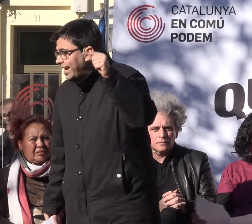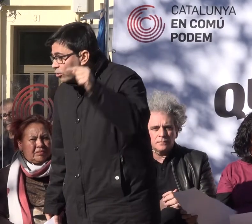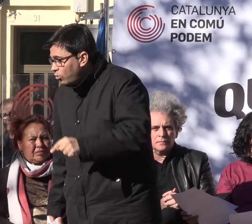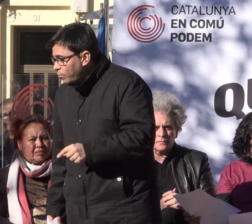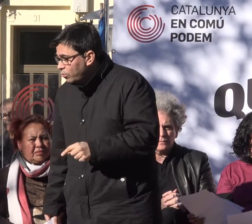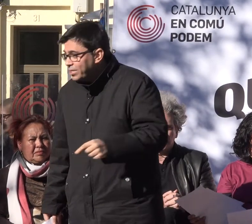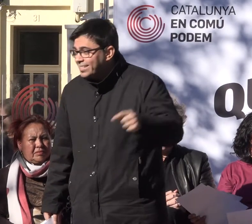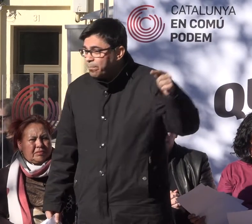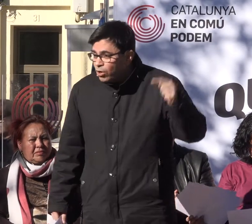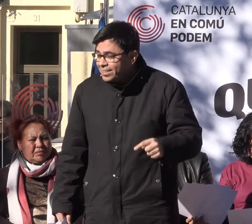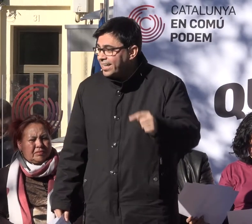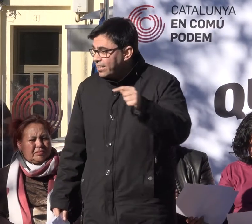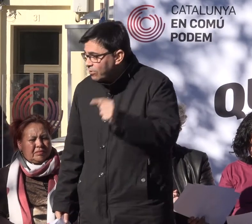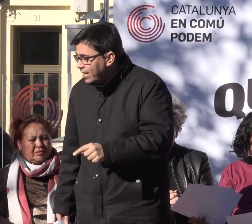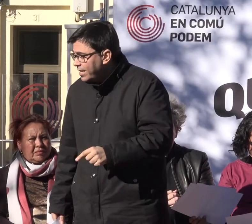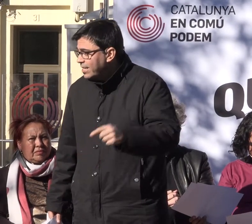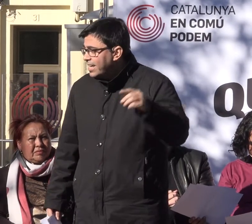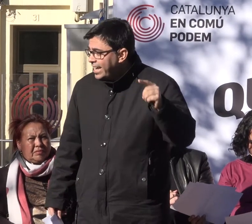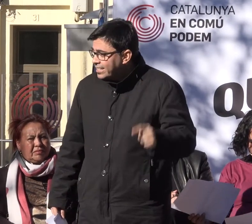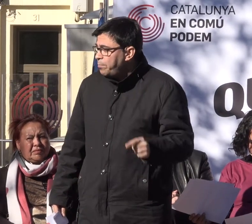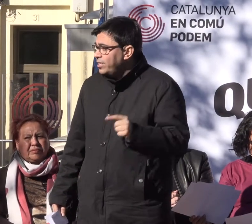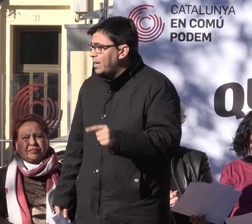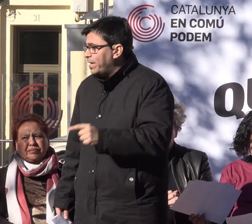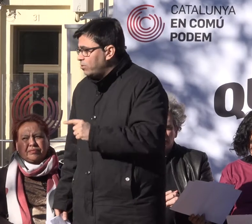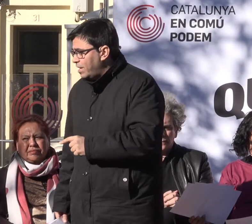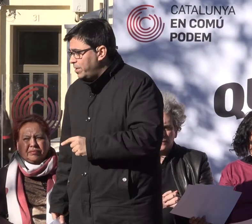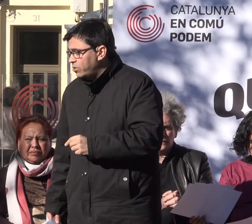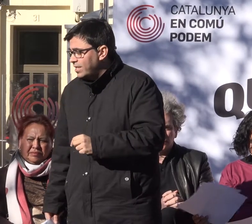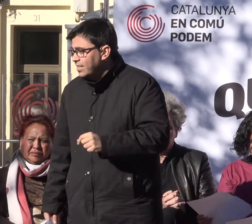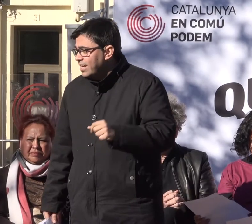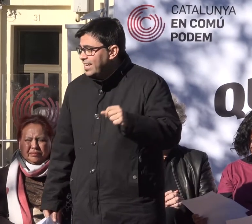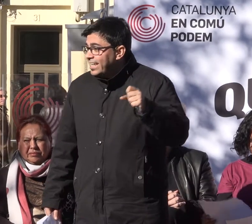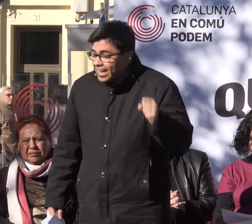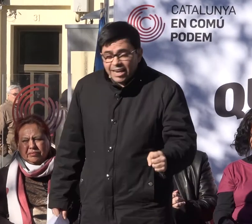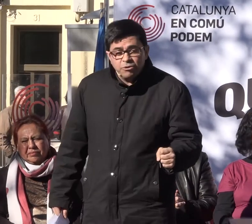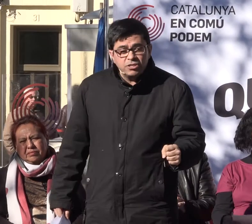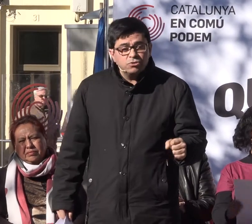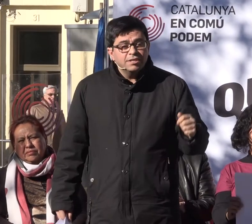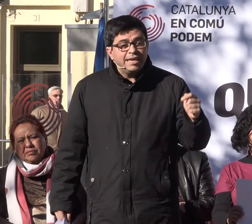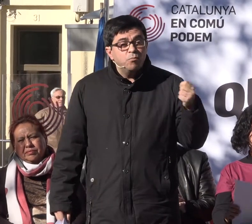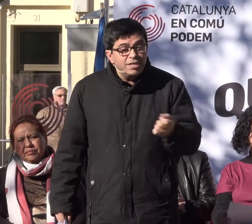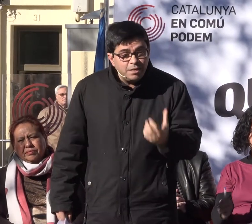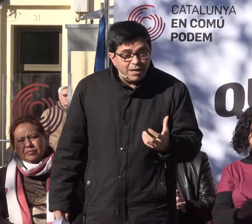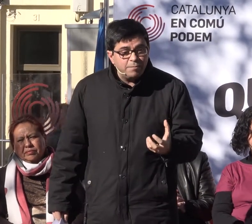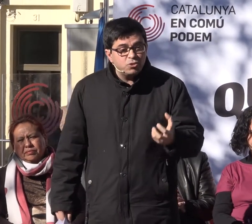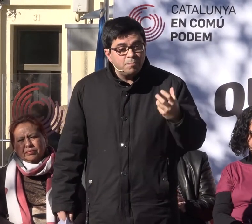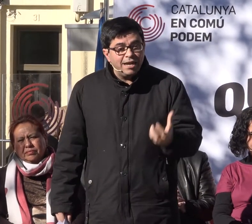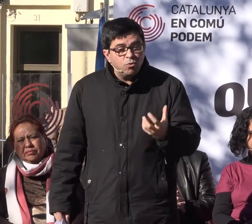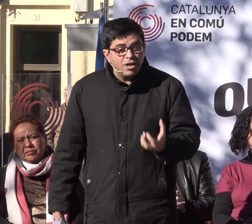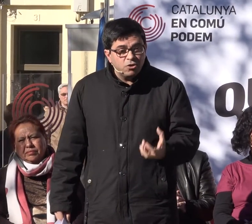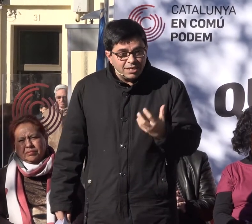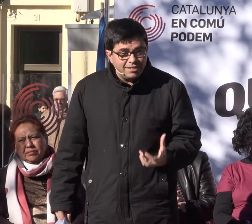corresponde a todo el mundo y hacer políticas de ciudadanía es hacer política para todas las personas y dejar claro eso que el municipalismo